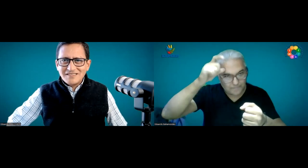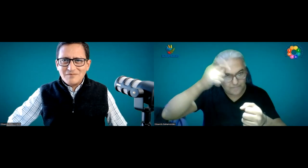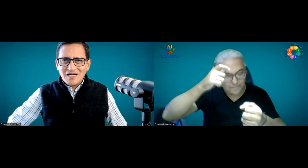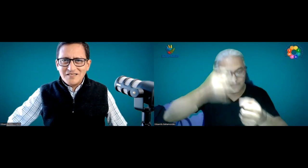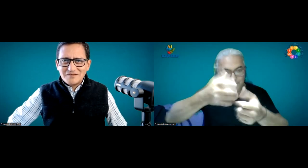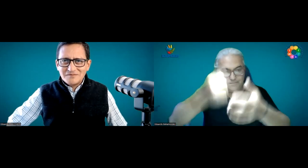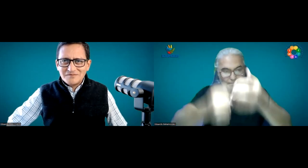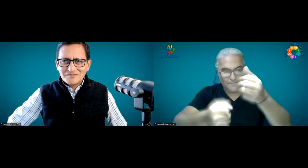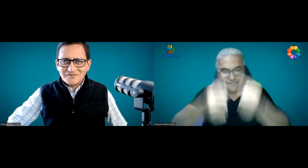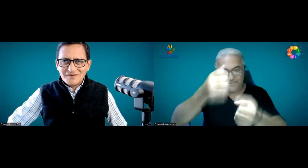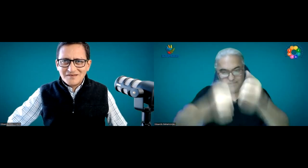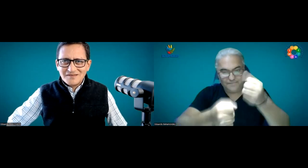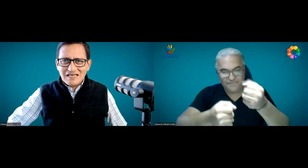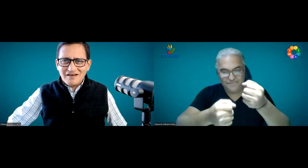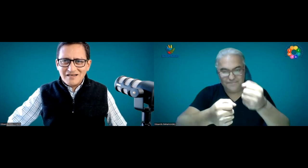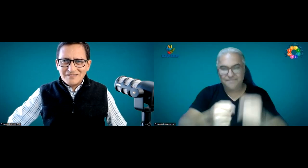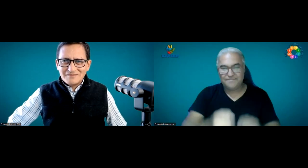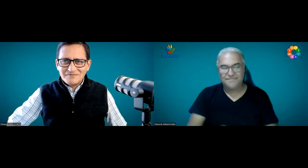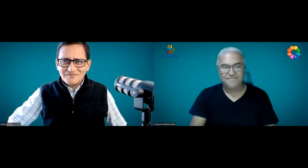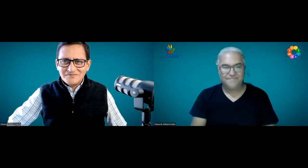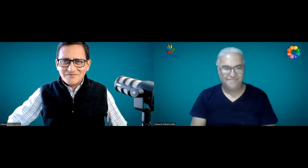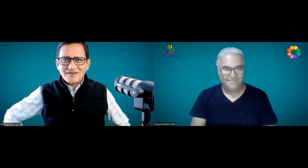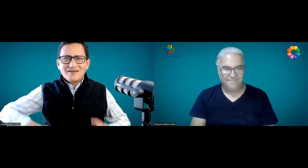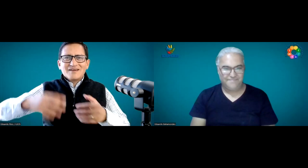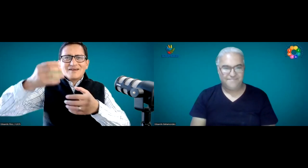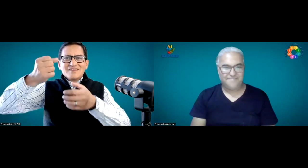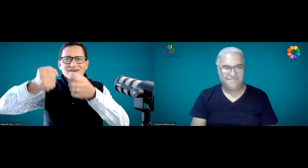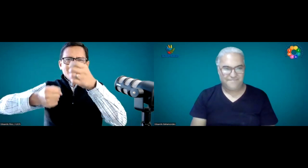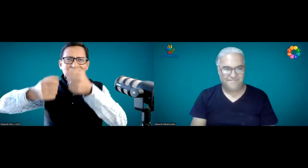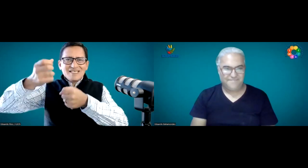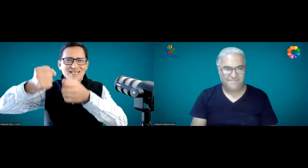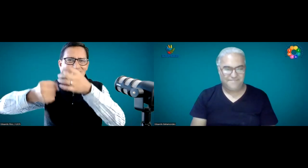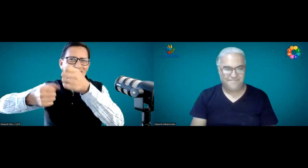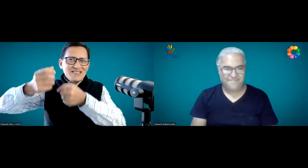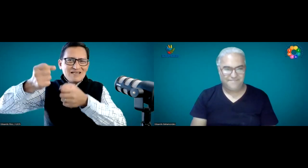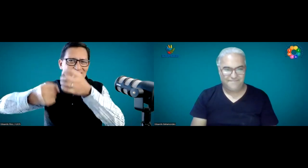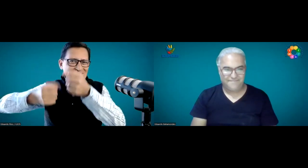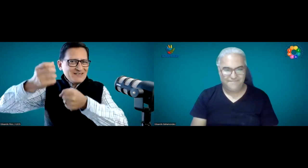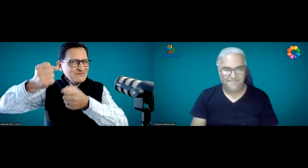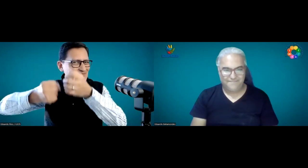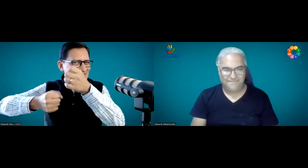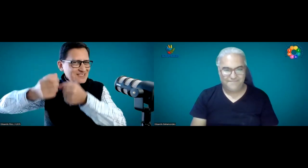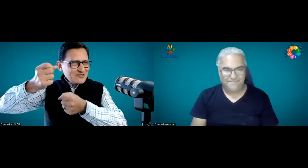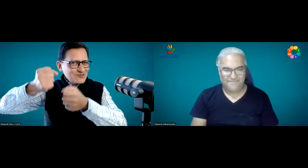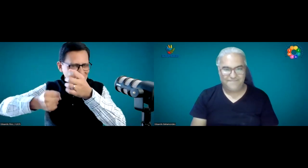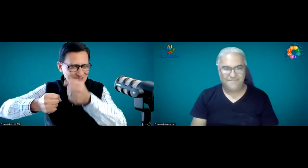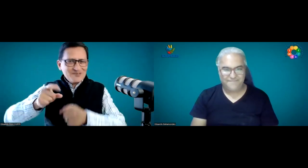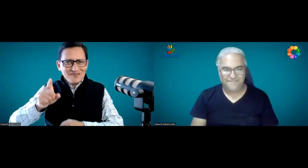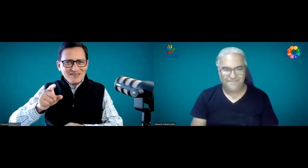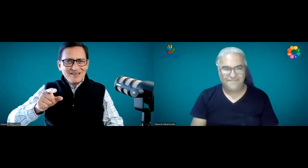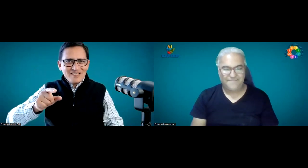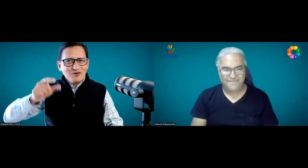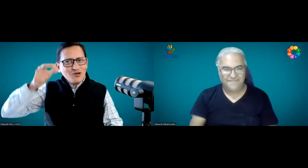Esa es la seña para leche. De la vaca, dice. Le está sacando la leche a la vaquita, ¿cierto?